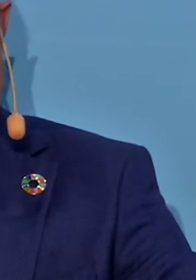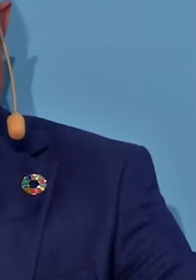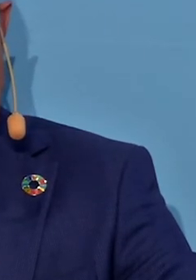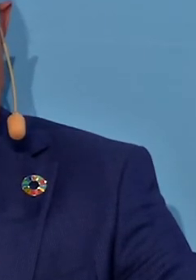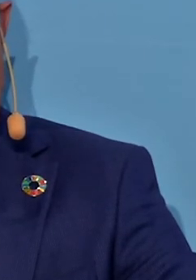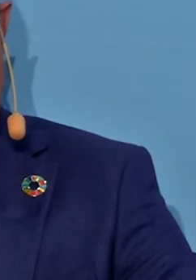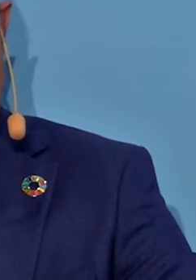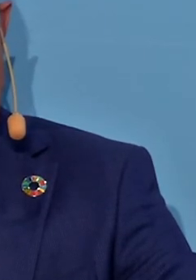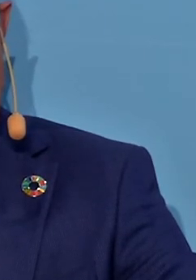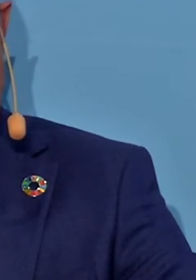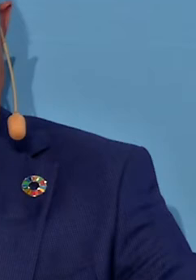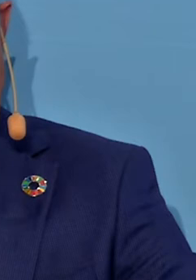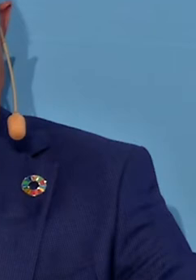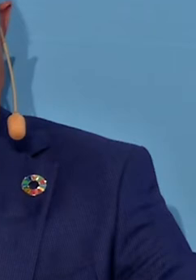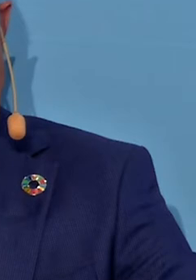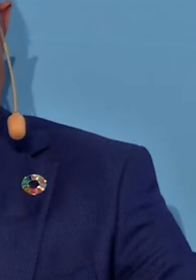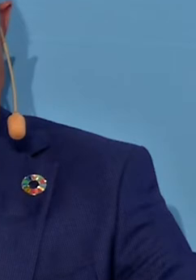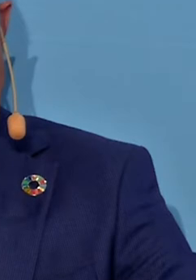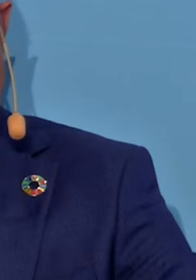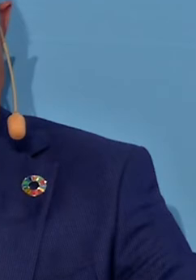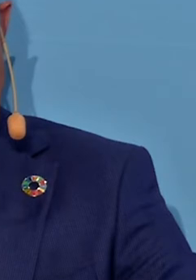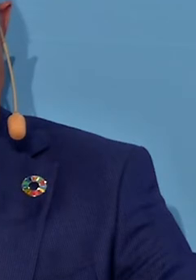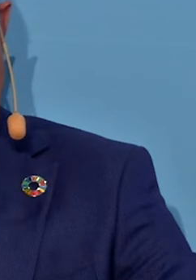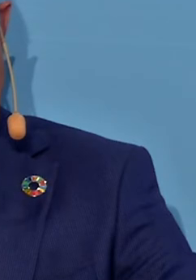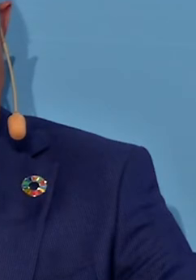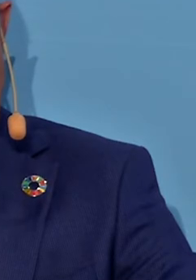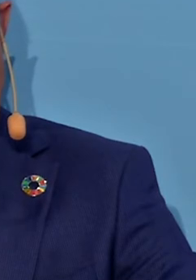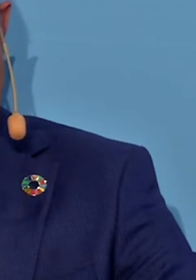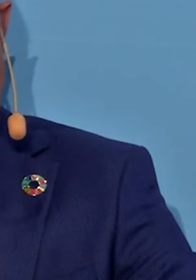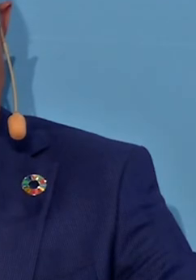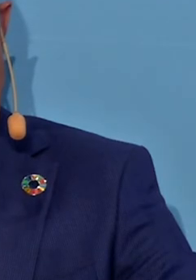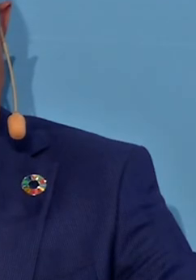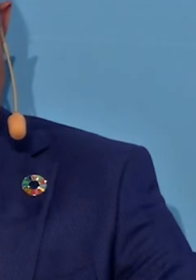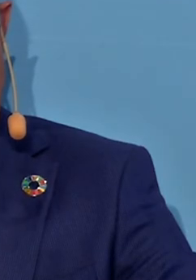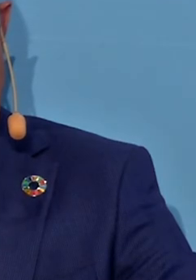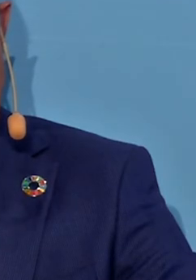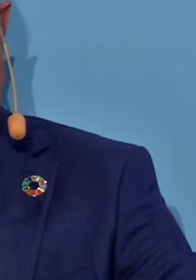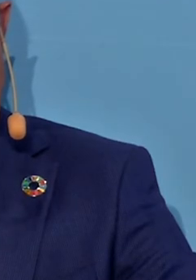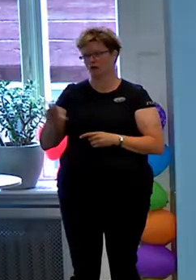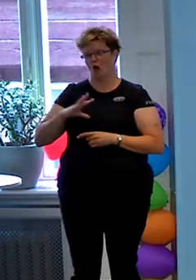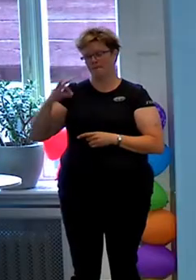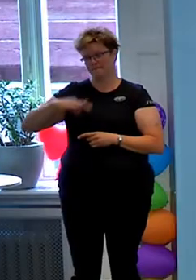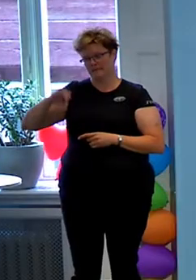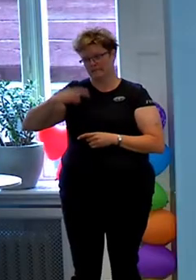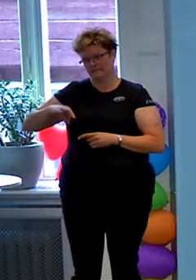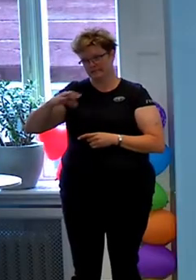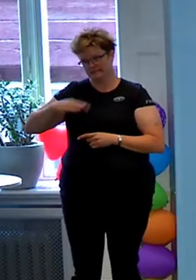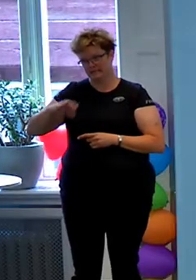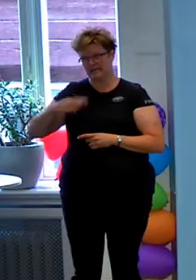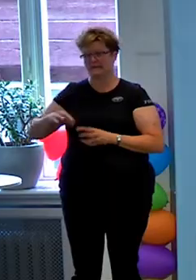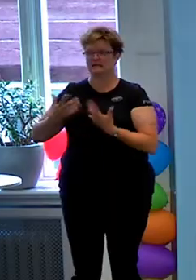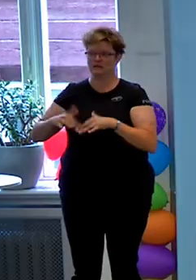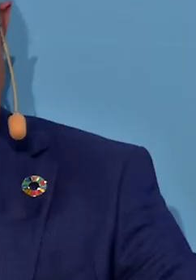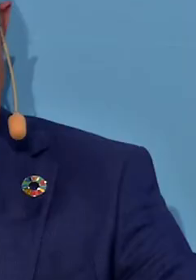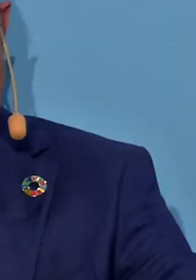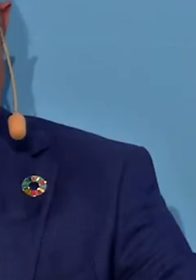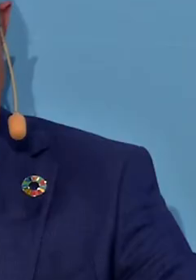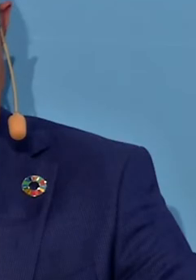Stuttgart har de hela bilindustrin. I Bayern har de även medicinindustri och de har också